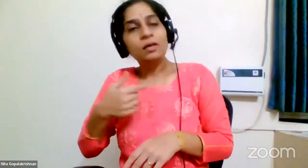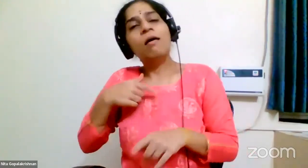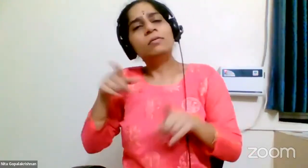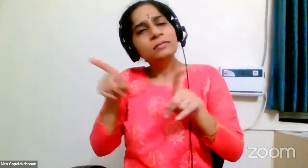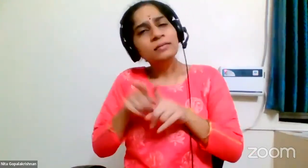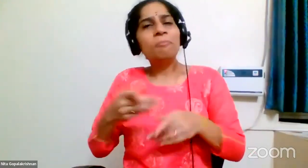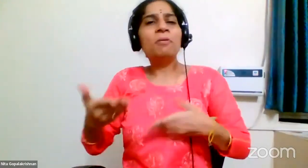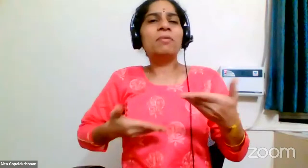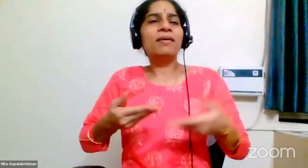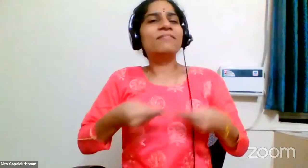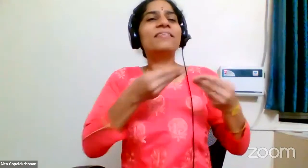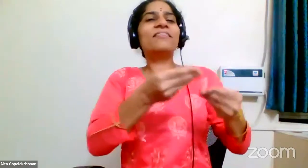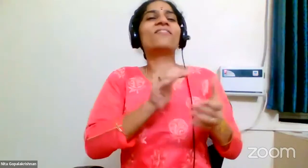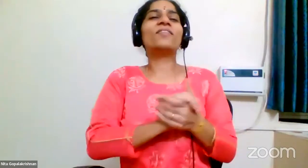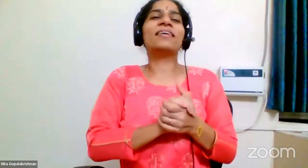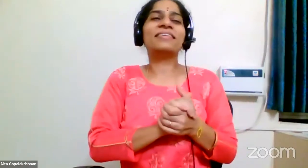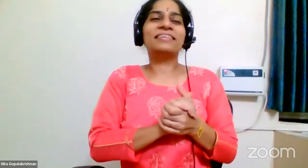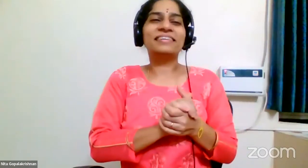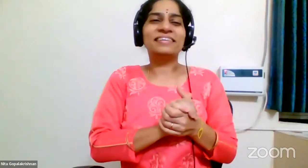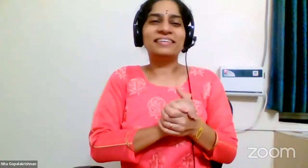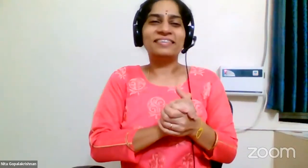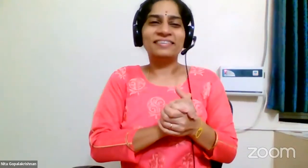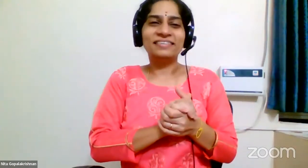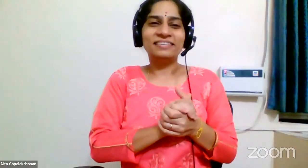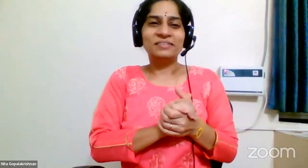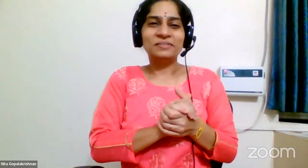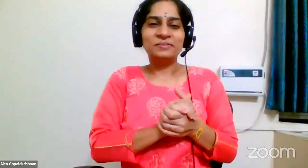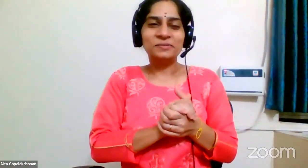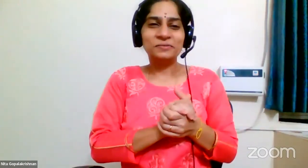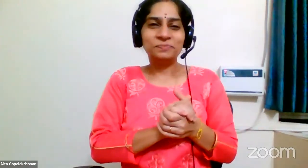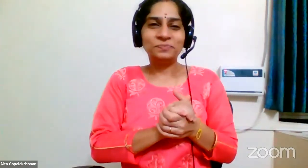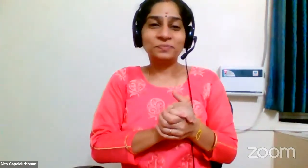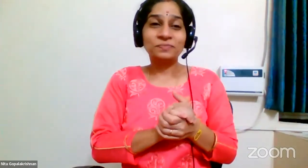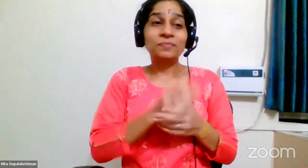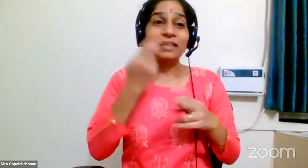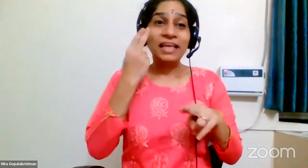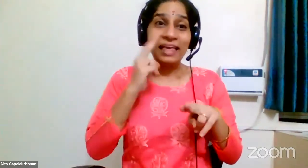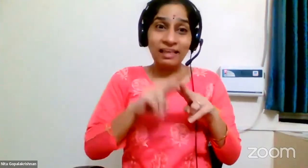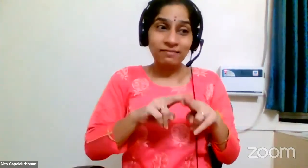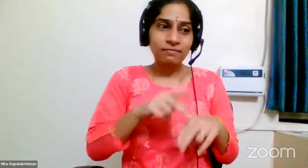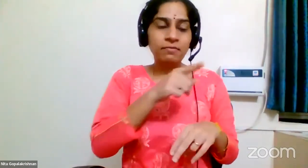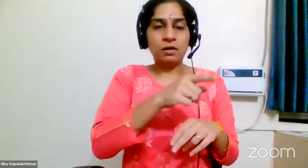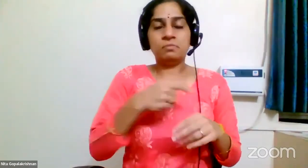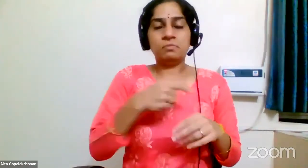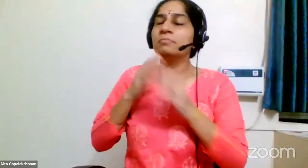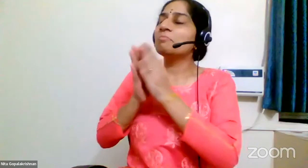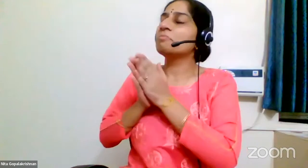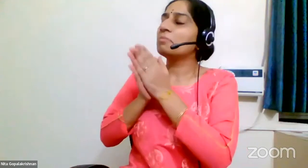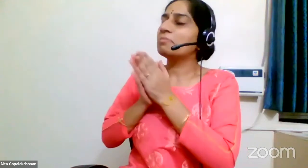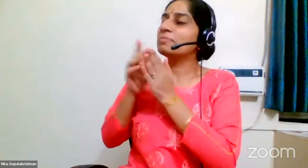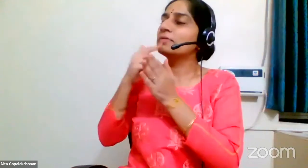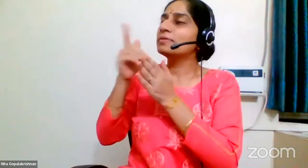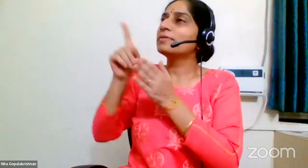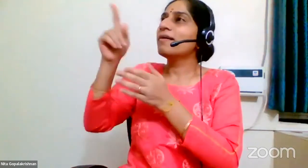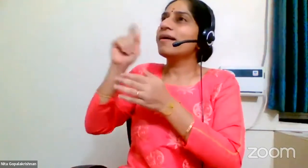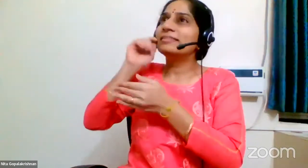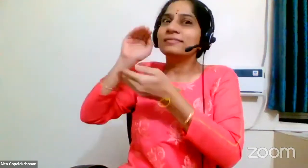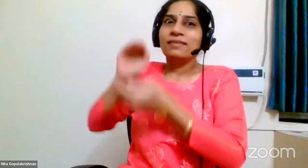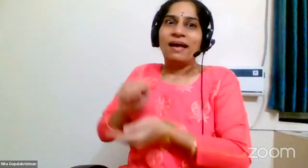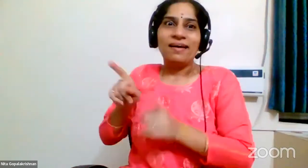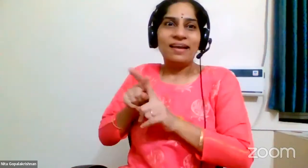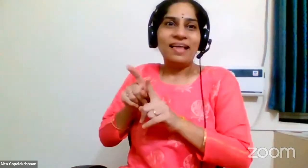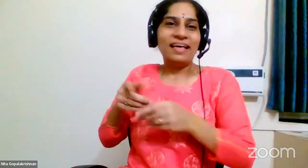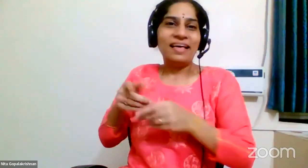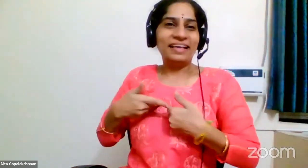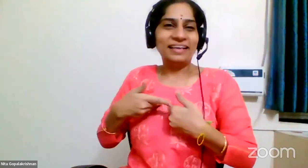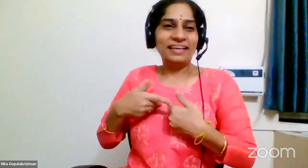अगर हम भगवान को पुत्र मान के उनकी सेवा करेंगे तो वो भी हमारे साथ ऐसा व्यवहार